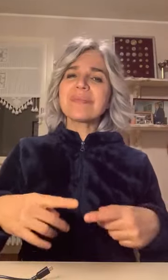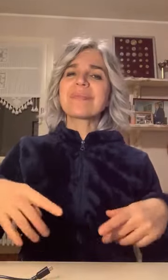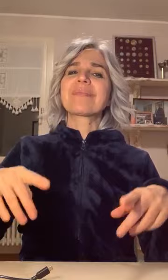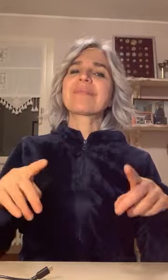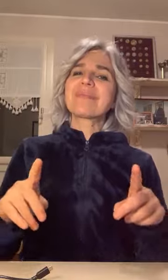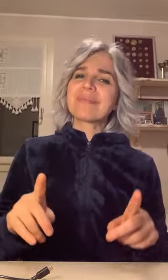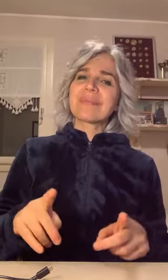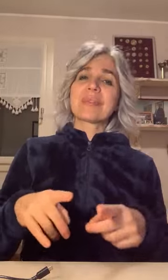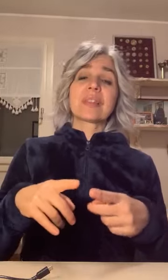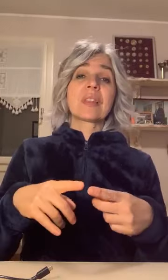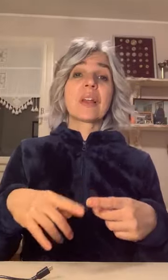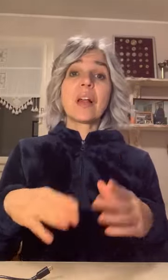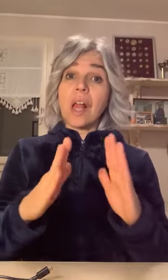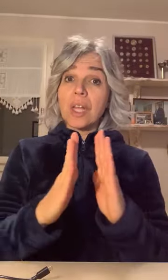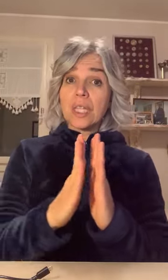Alleluia, la tua chiesa ti loda,